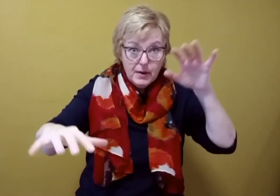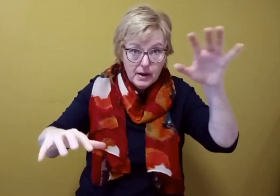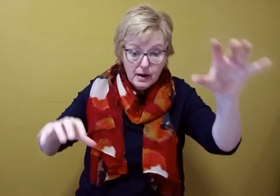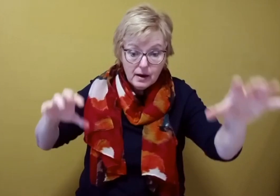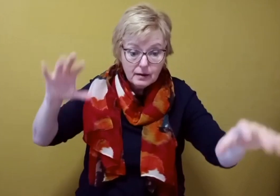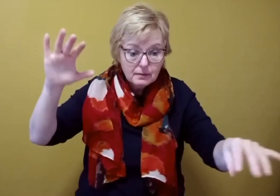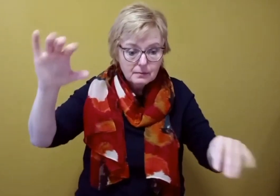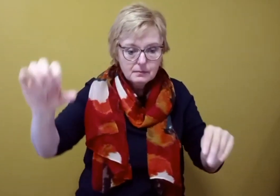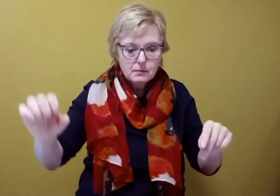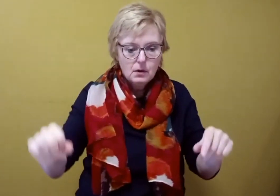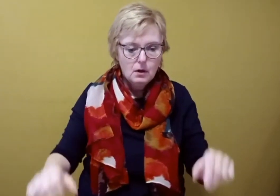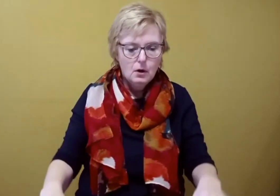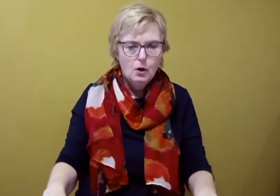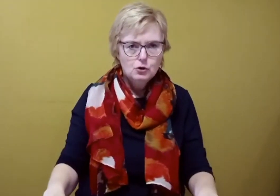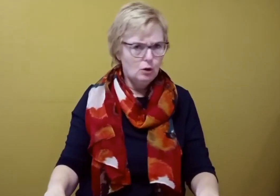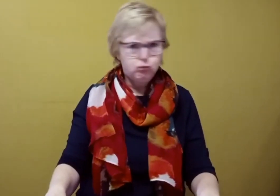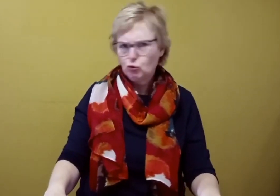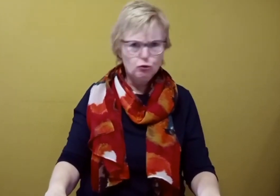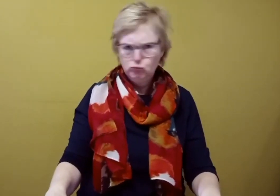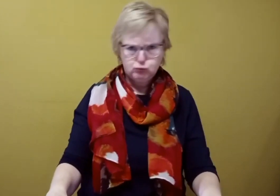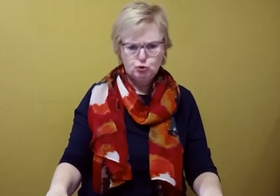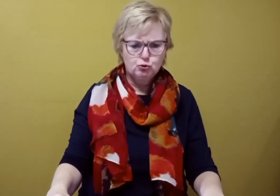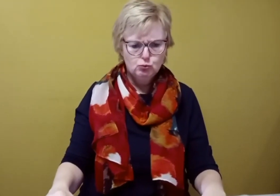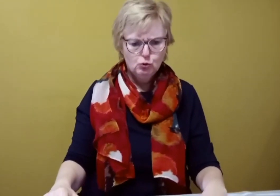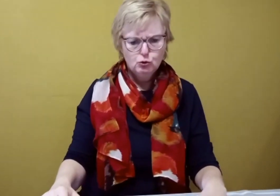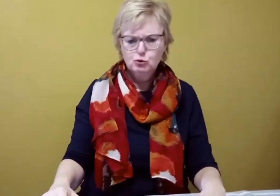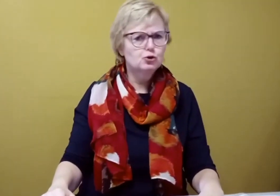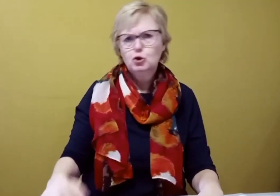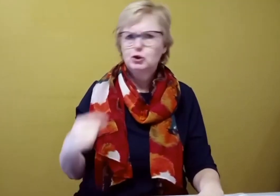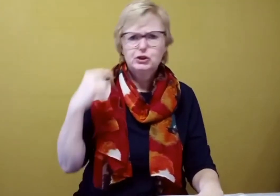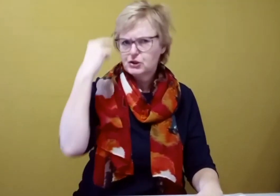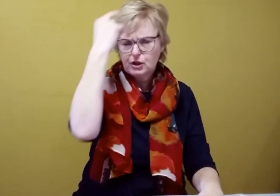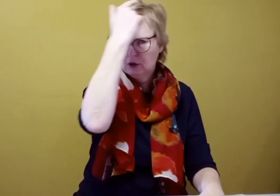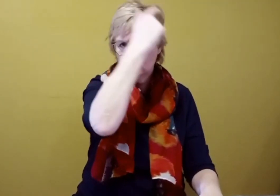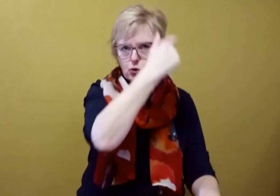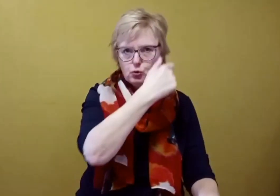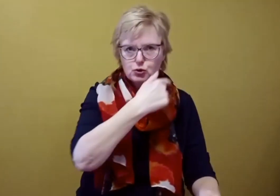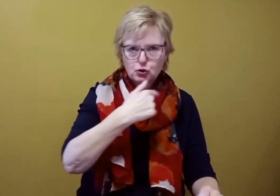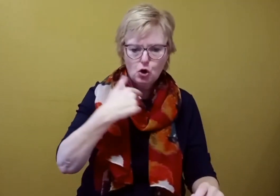Bär. Der brummt und schüttelt seinen großen Kopf.